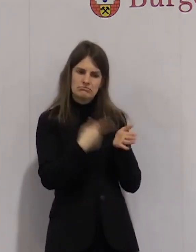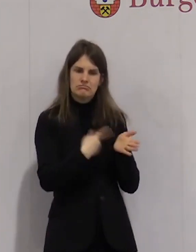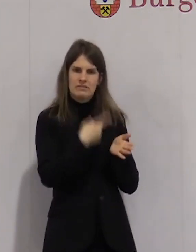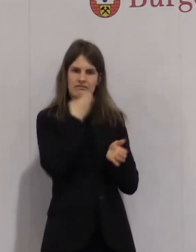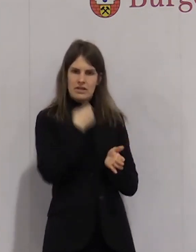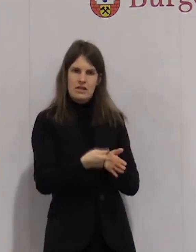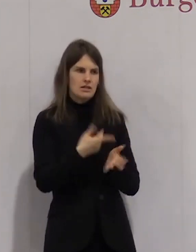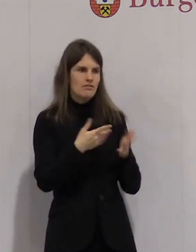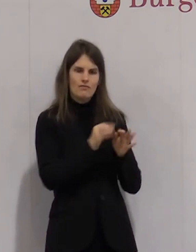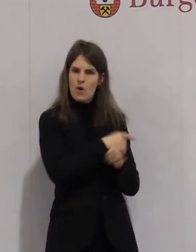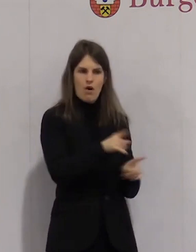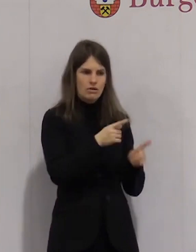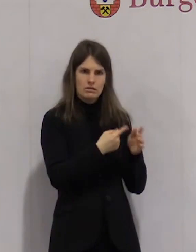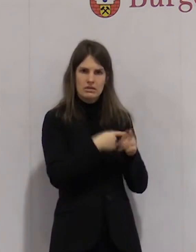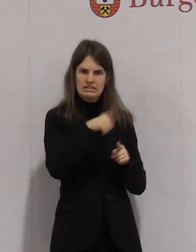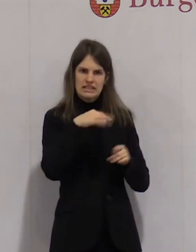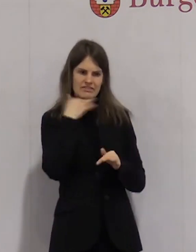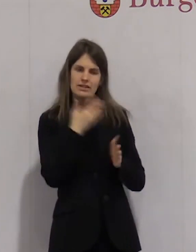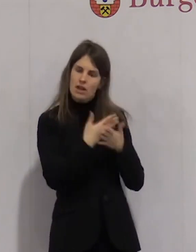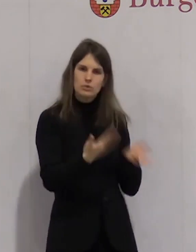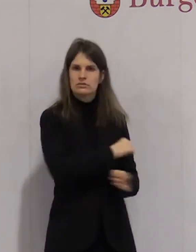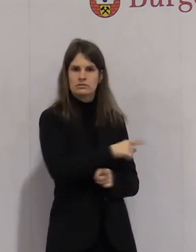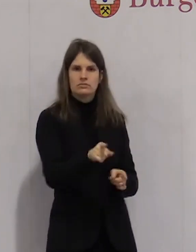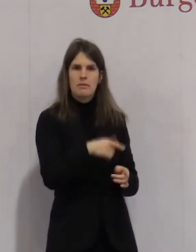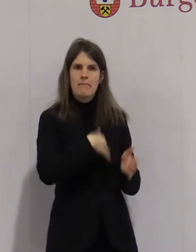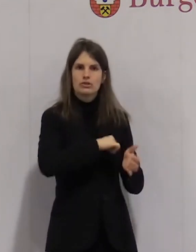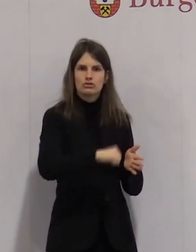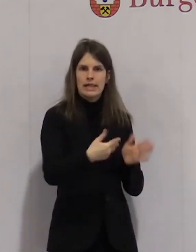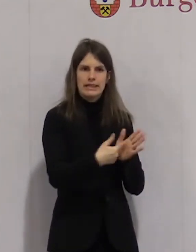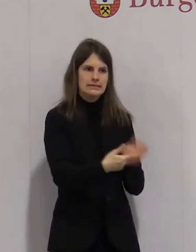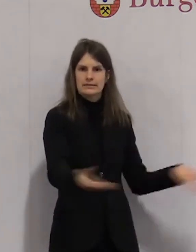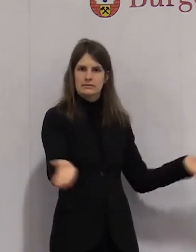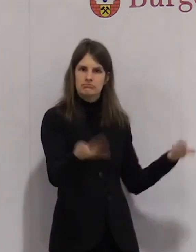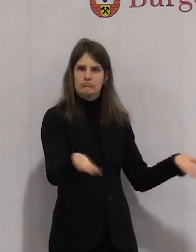leser haben fragen warum ist nicht mehr auch nicht mehr fett ist